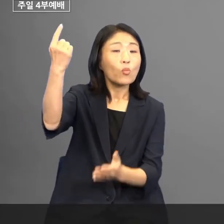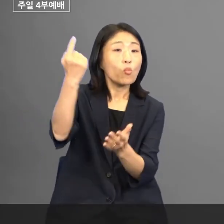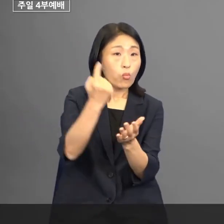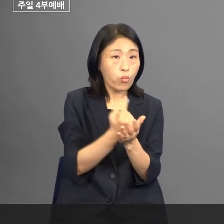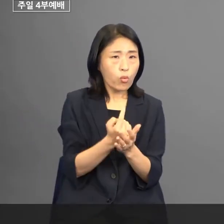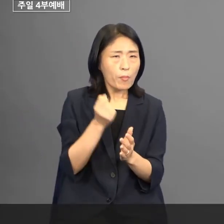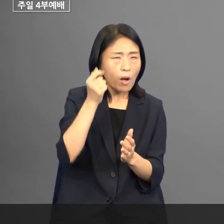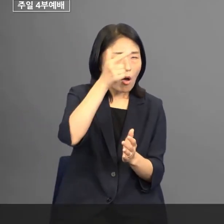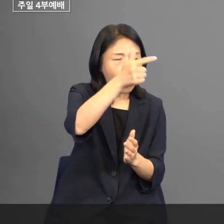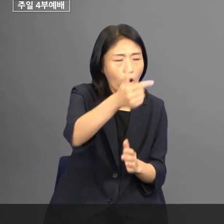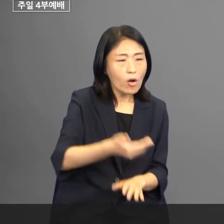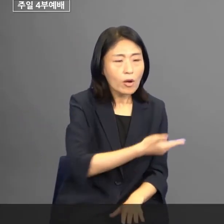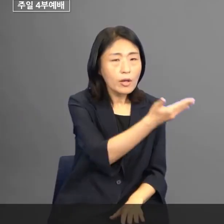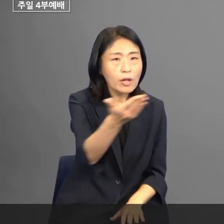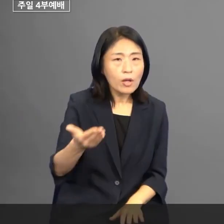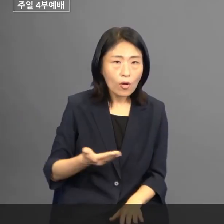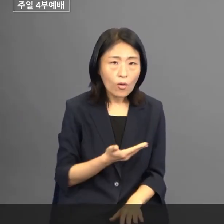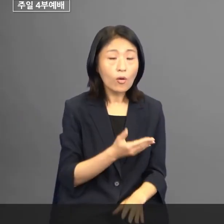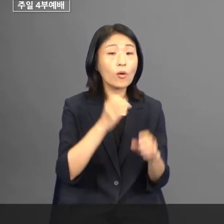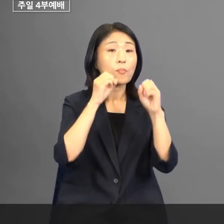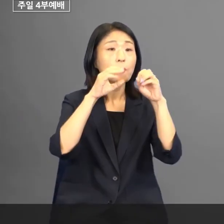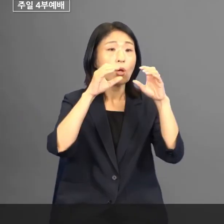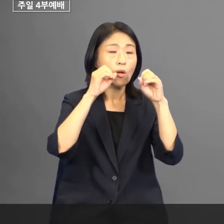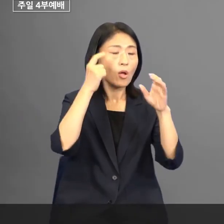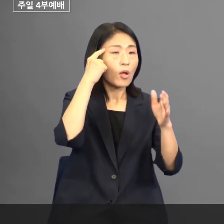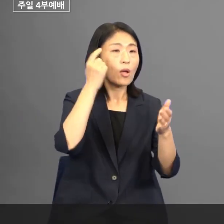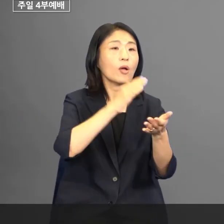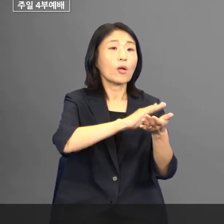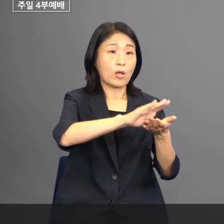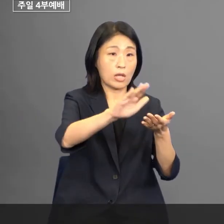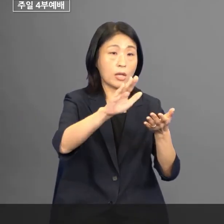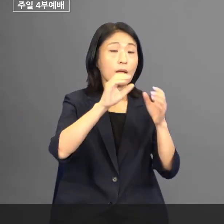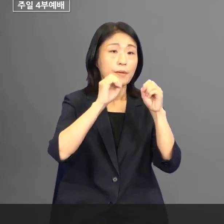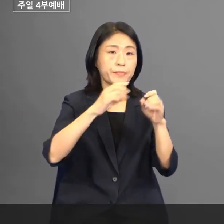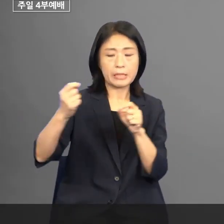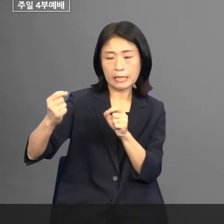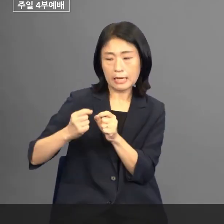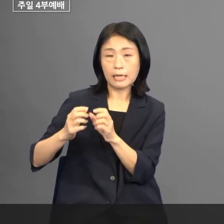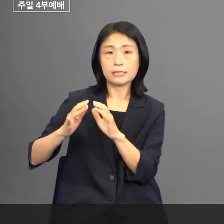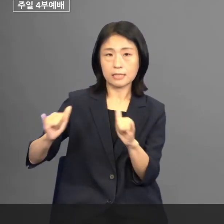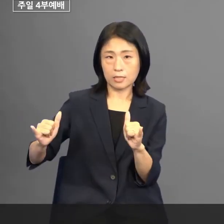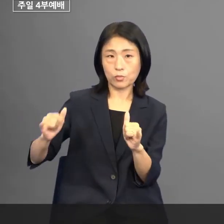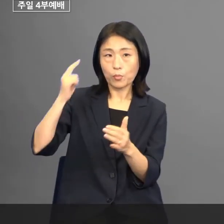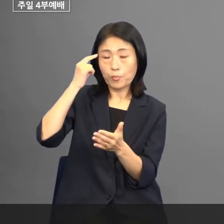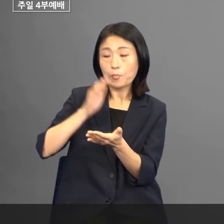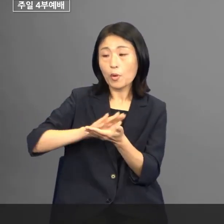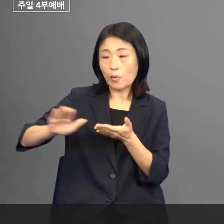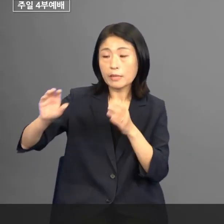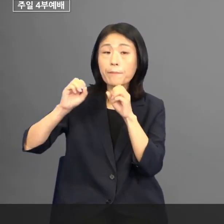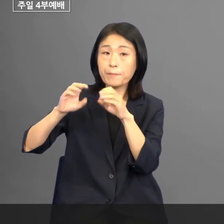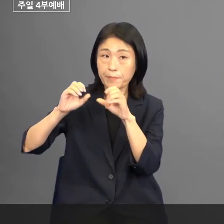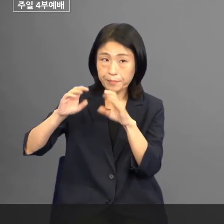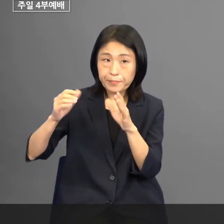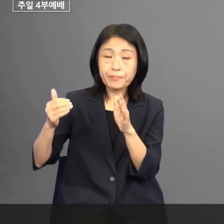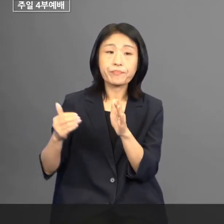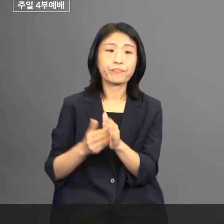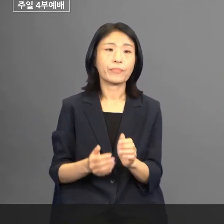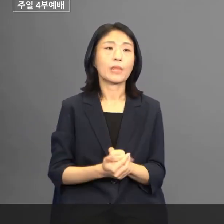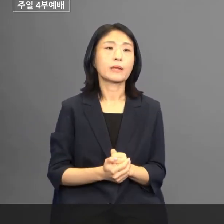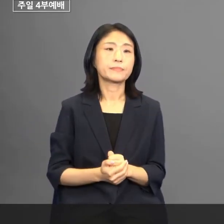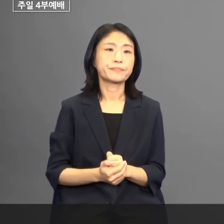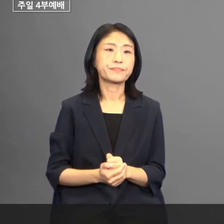오셔서 멀리 떨어져 있는 여러분에게 평화를 전하셨으며 가까이 있는 사람들에게도 평화를